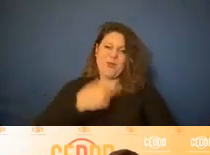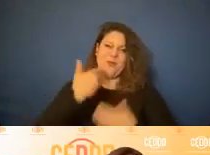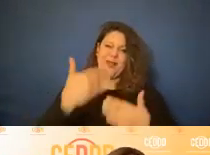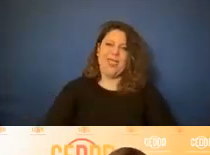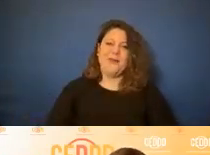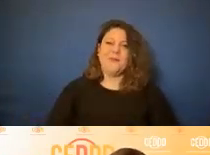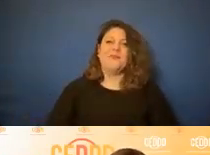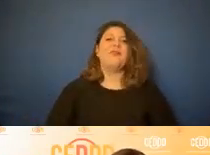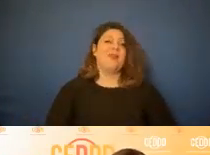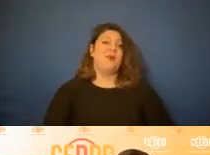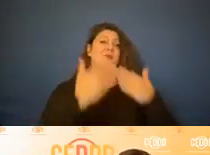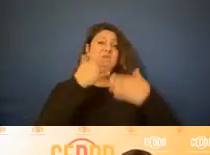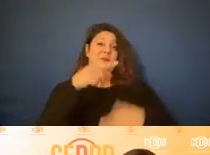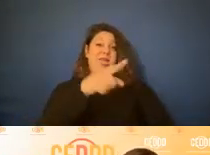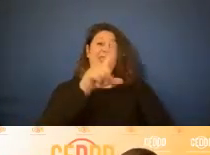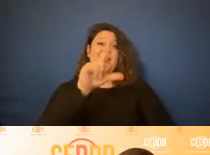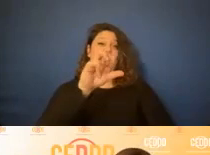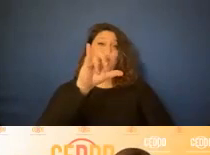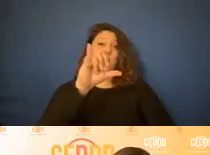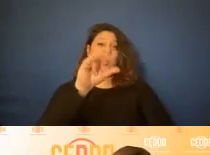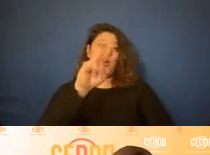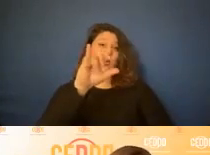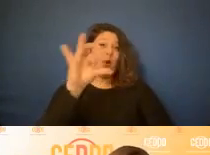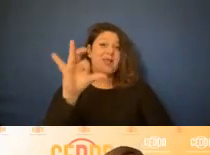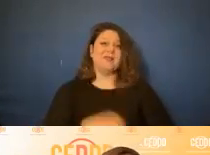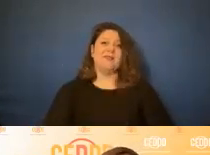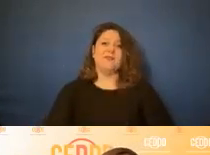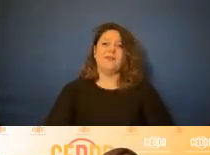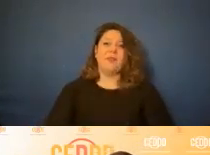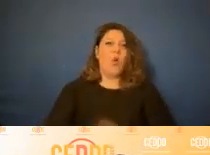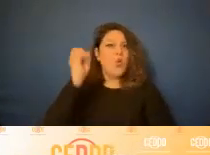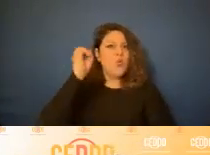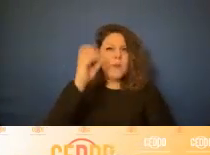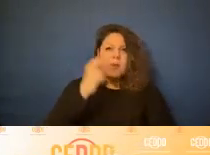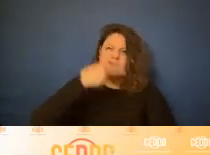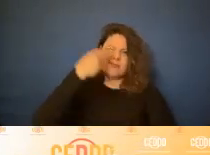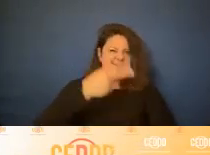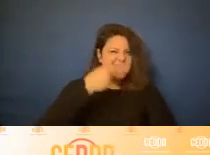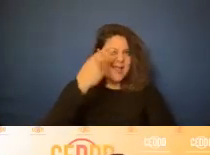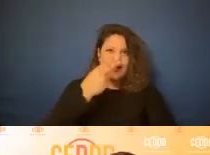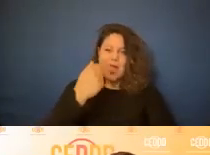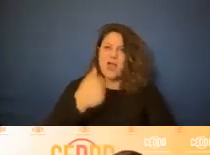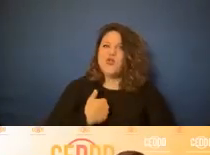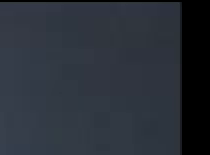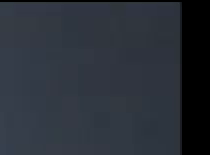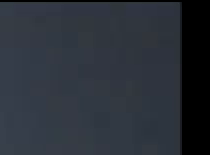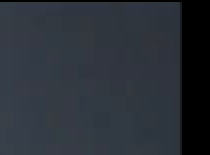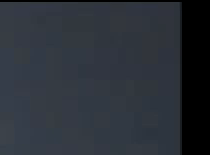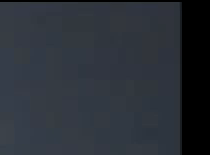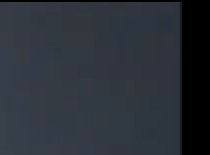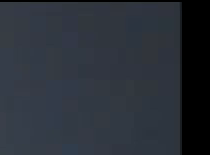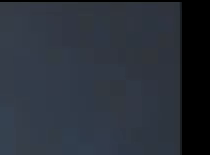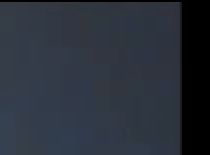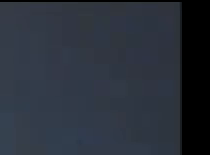Bueno, muchísimas gracias a ti, Luis. Vuelve a ser una ponencia interesantísima. A mí me surgen muchísimas preguntas y